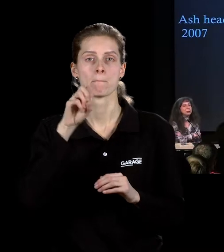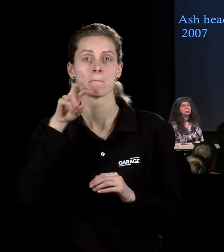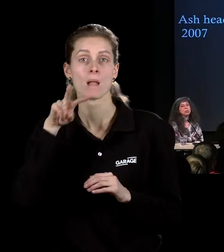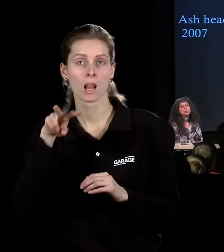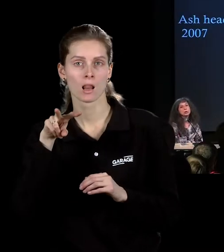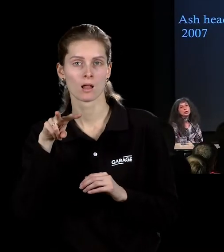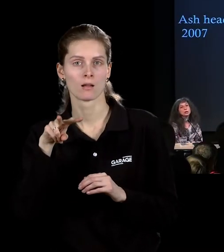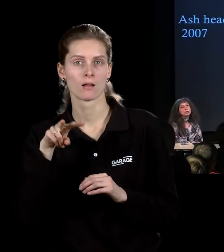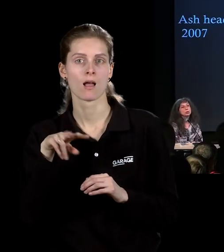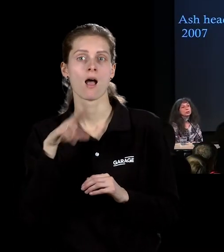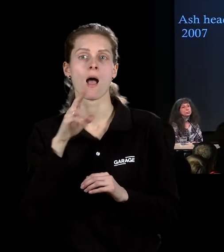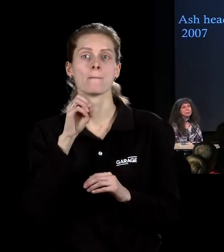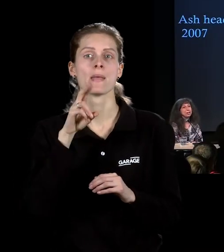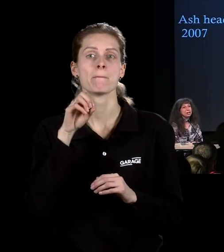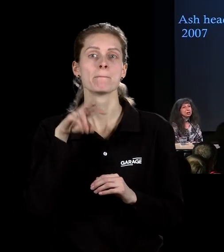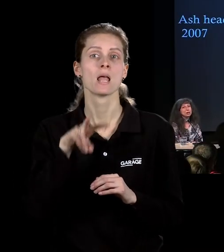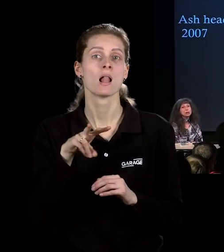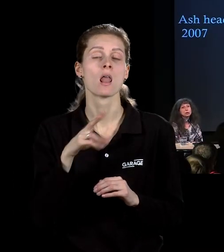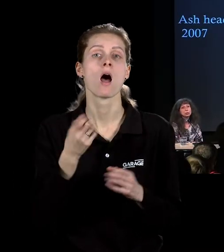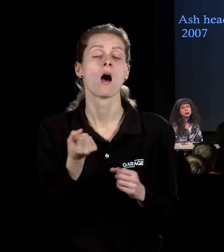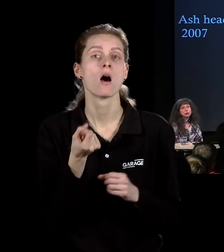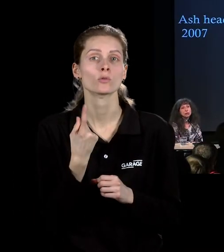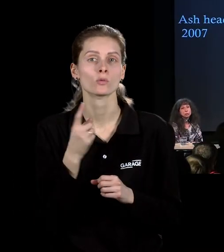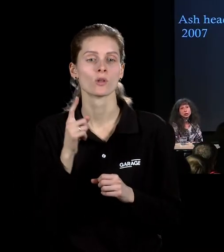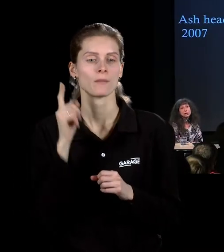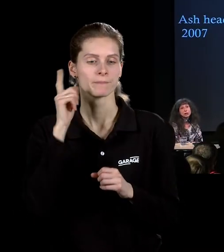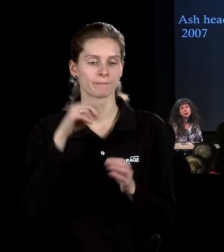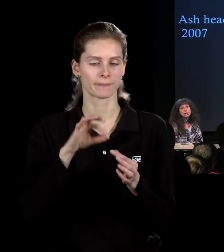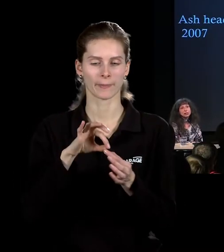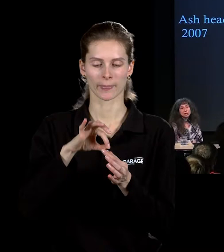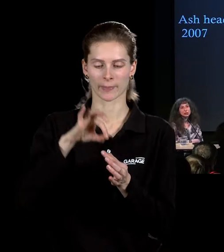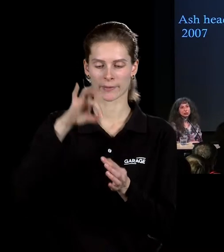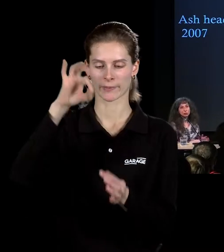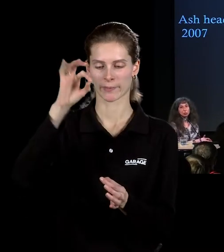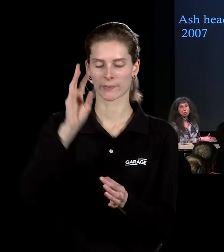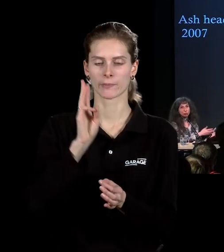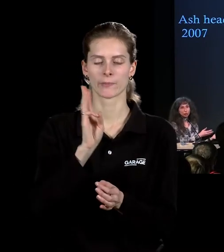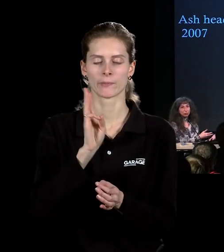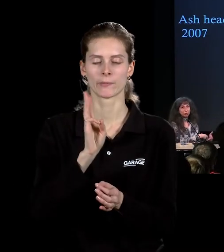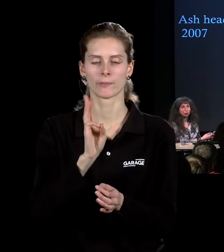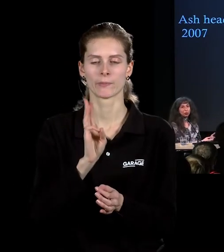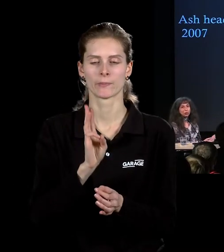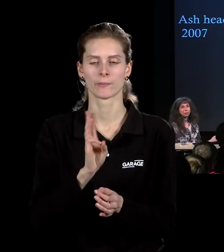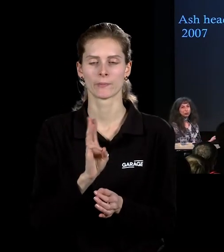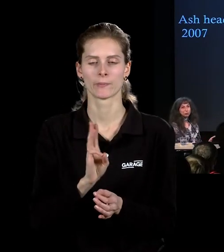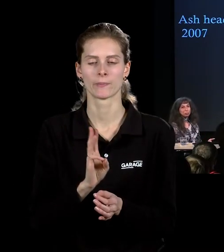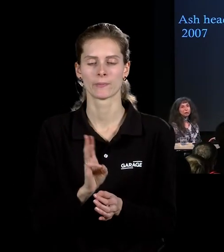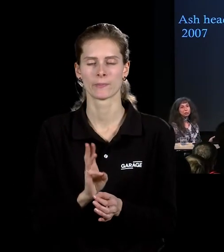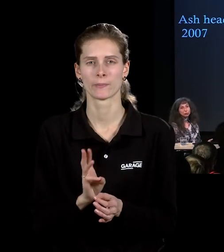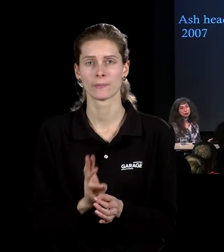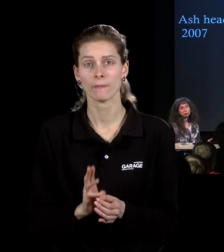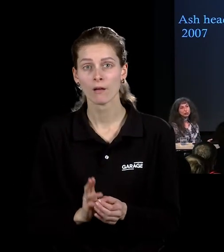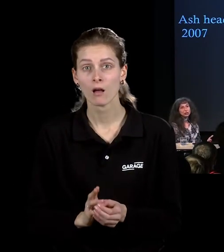из пепла благовоний, которые сжигаются в буддийских храмах Китая. Знаете, это тонны пепла,